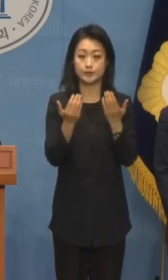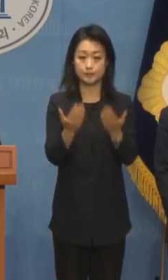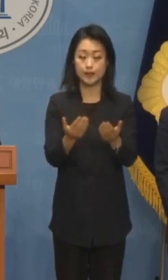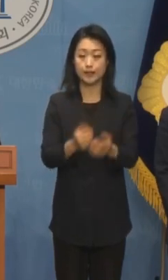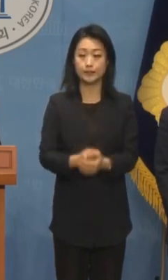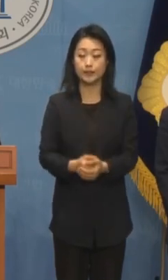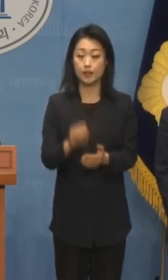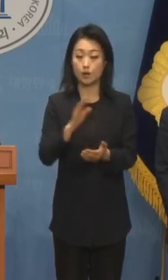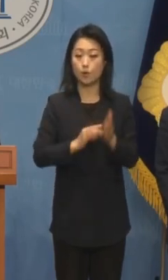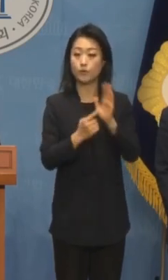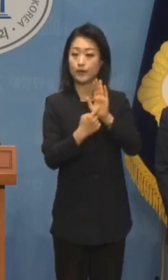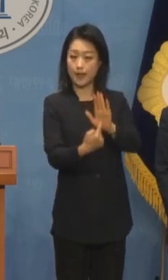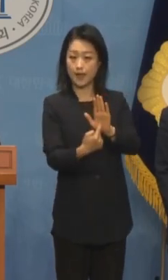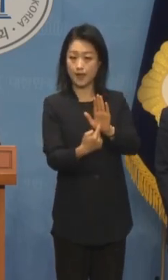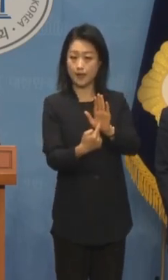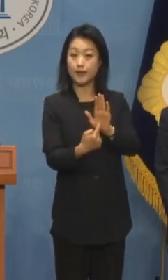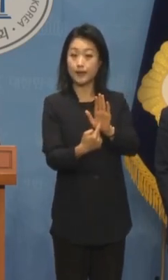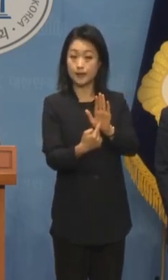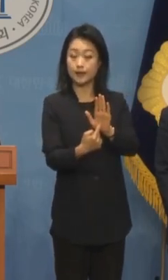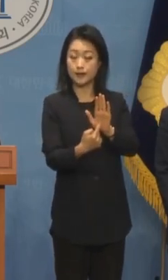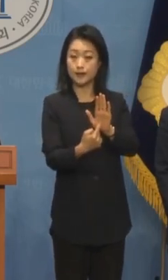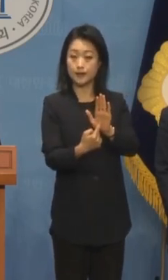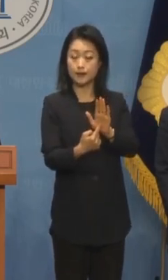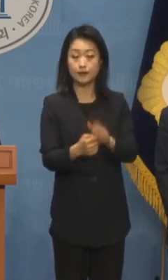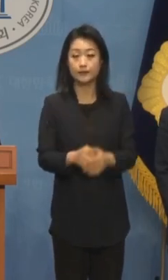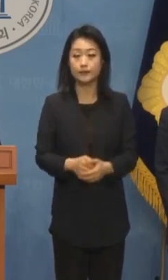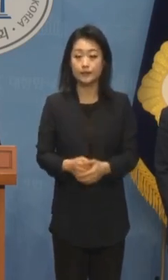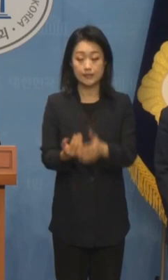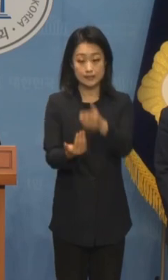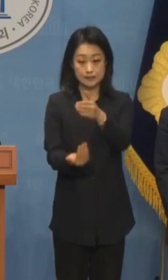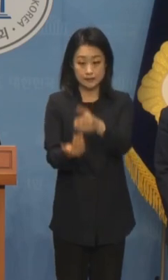이걸 공개함으로써 이 사건이